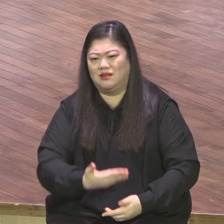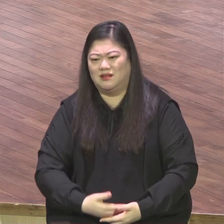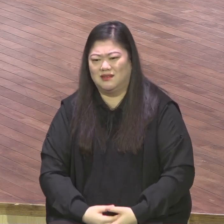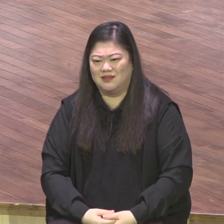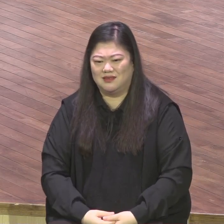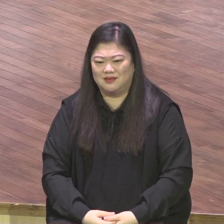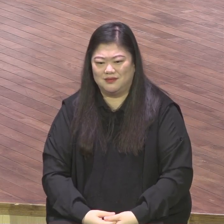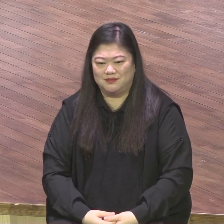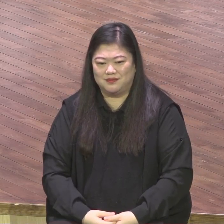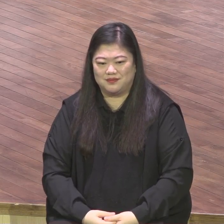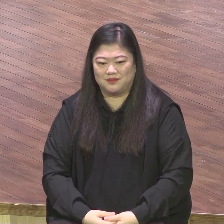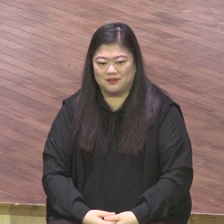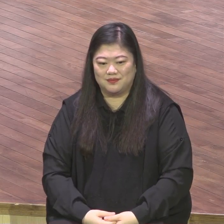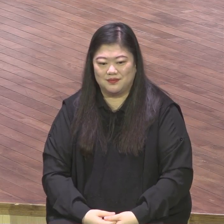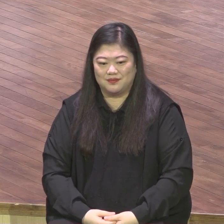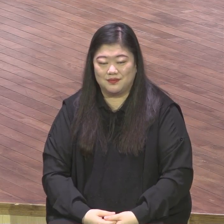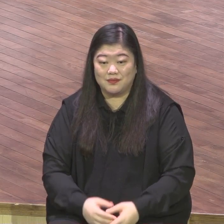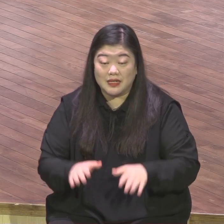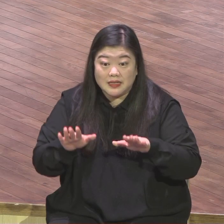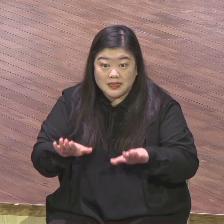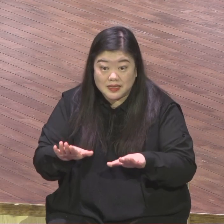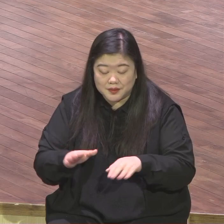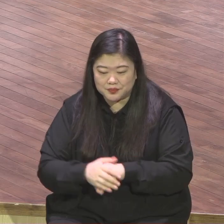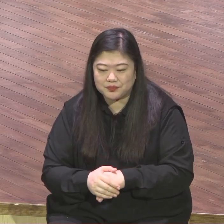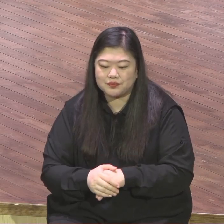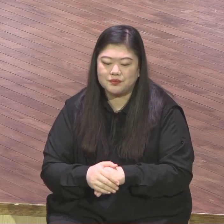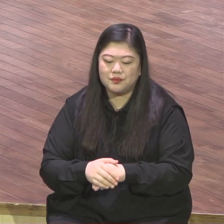막 이 기관들이 정밀 분석하고 있습니다.